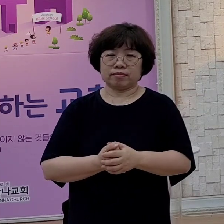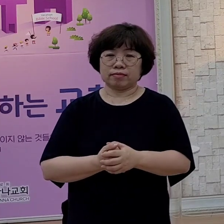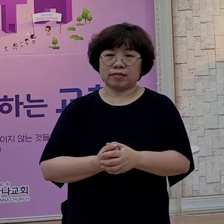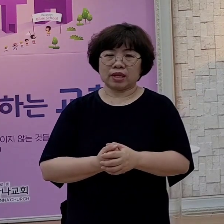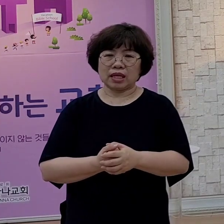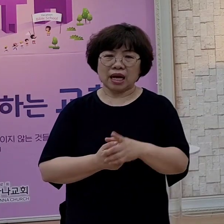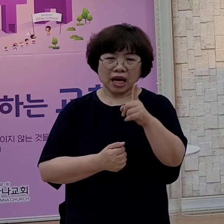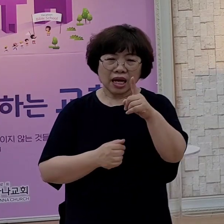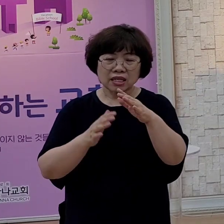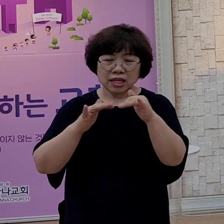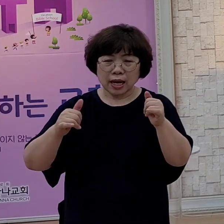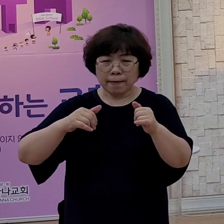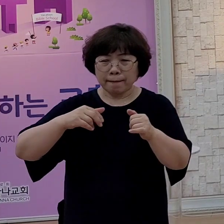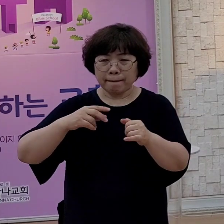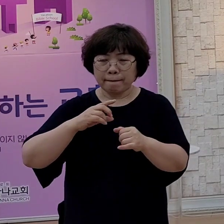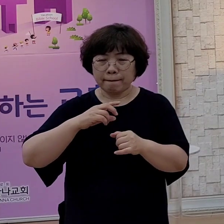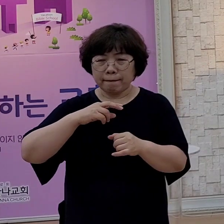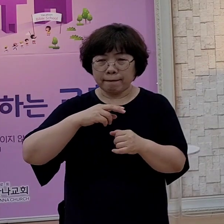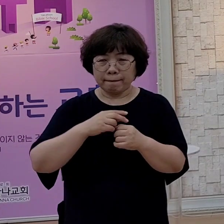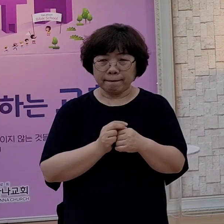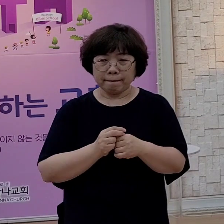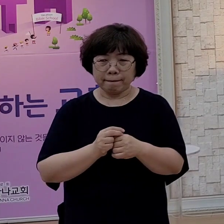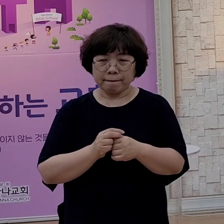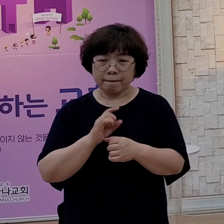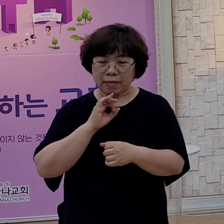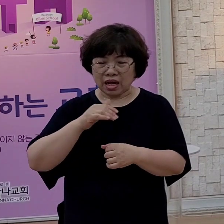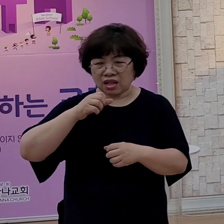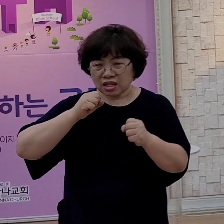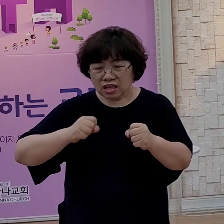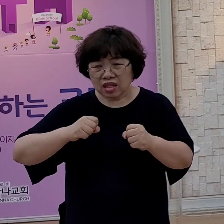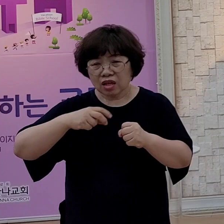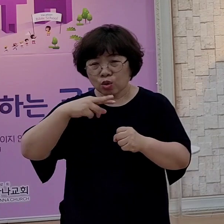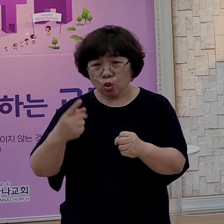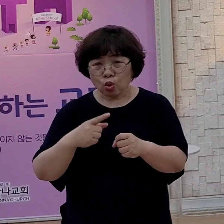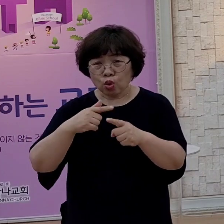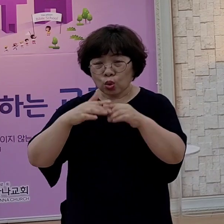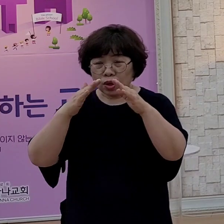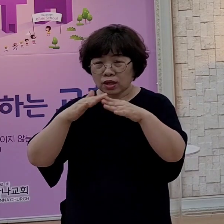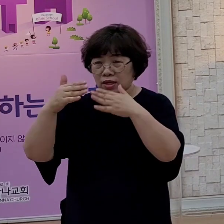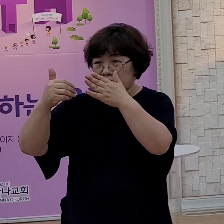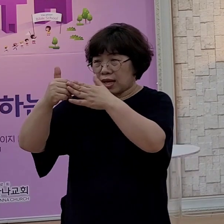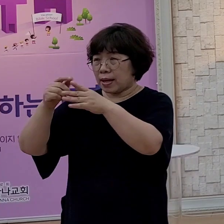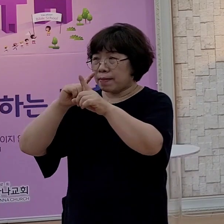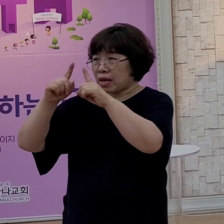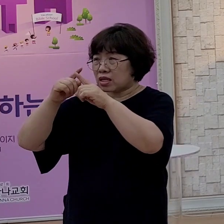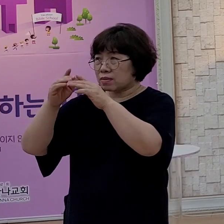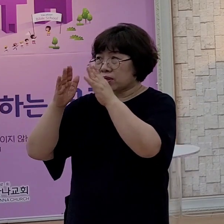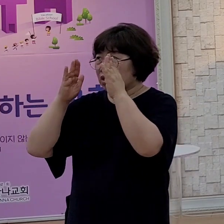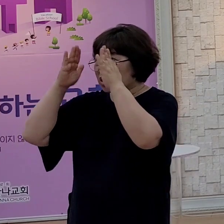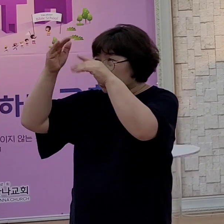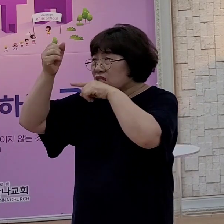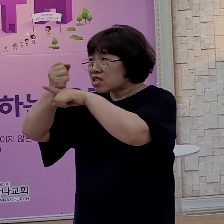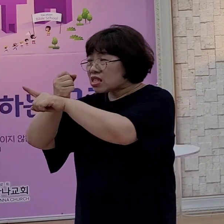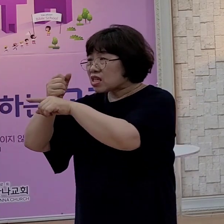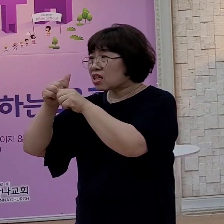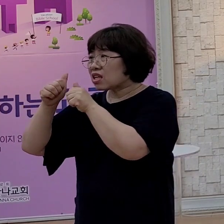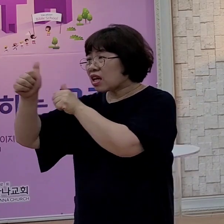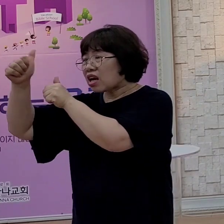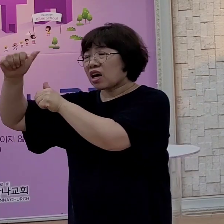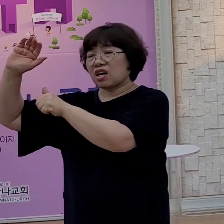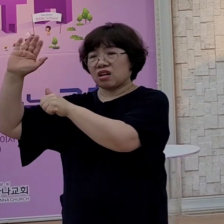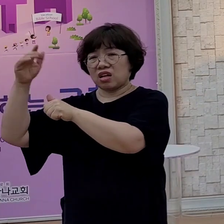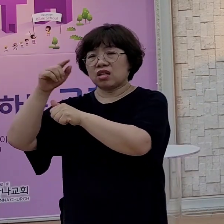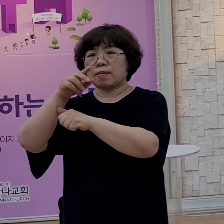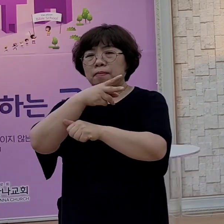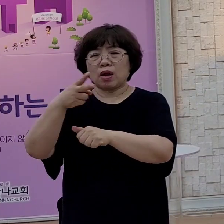방향으로 가는 것이 교회라는 것이죠. 그래서 이 하나님의 말씀으로 세상적인 생각들을